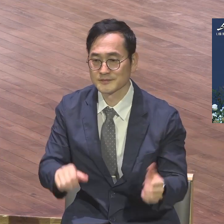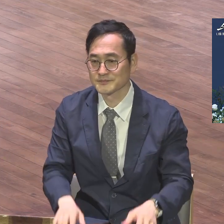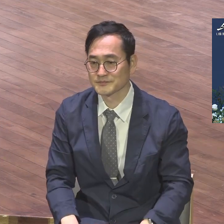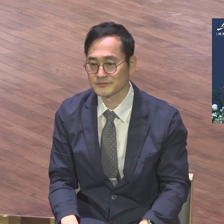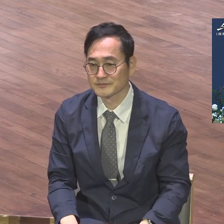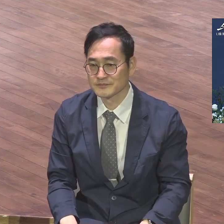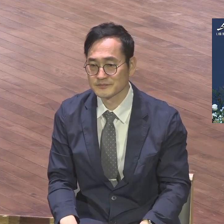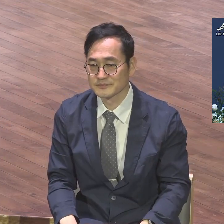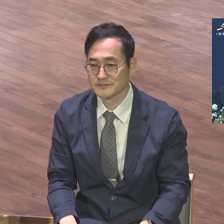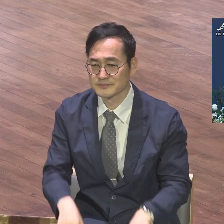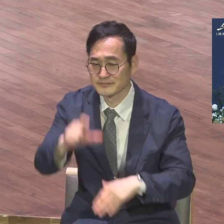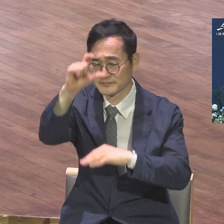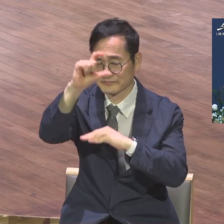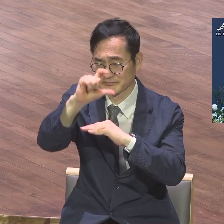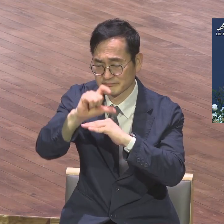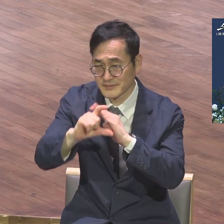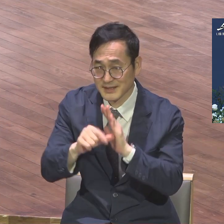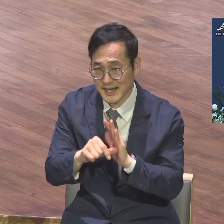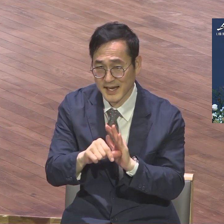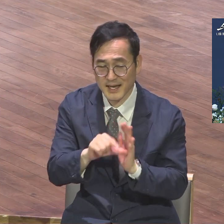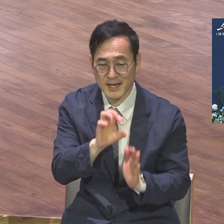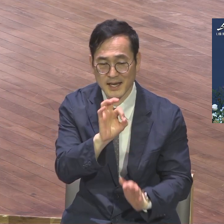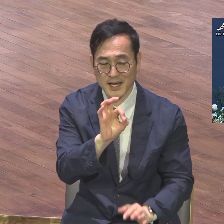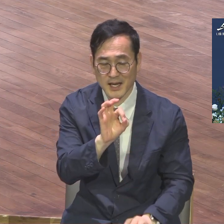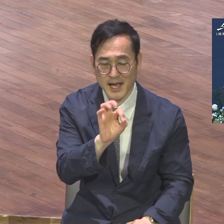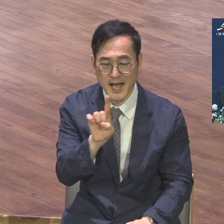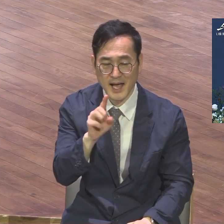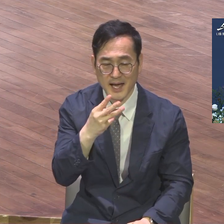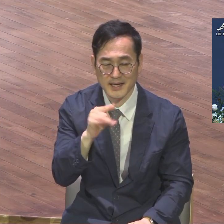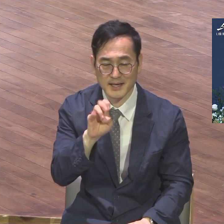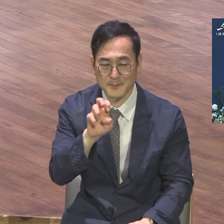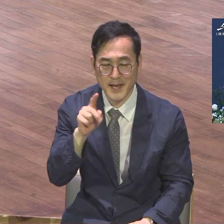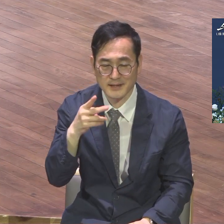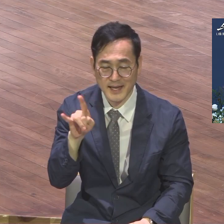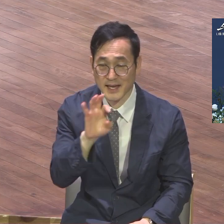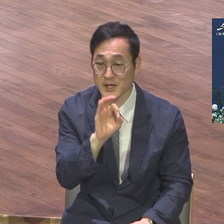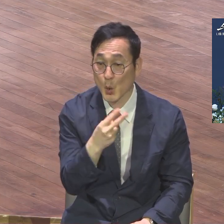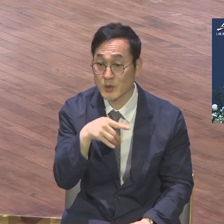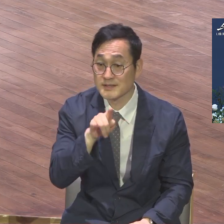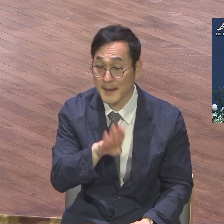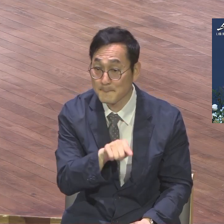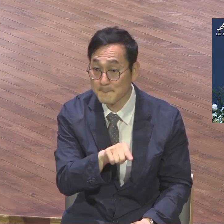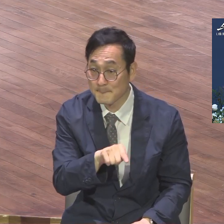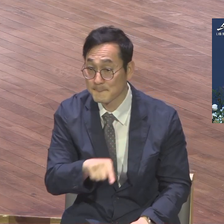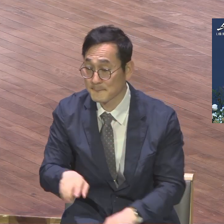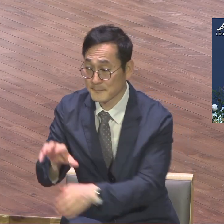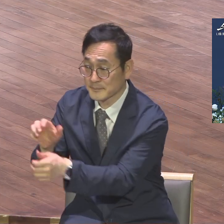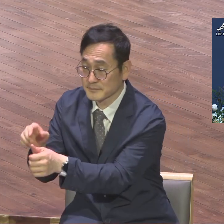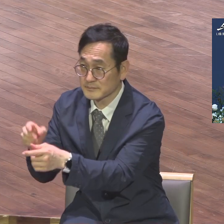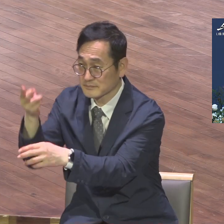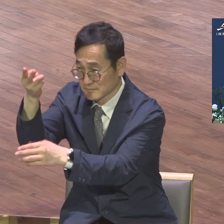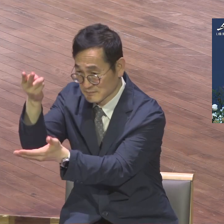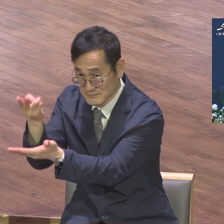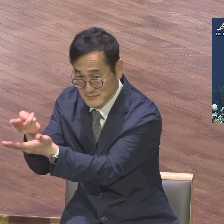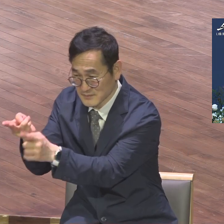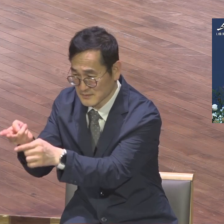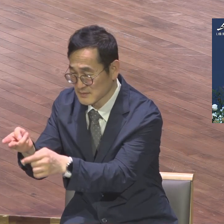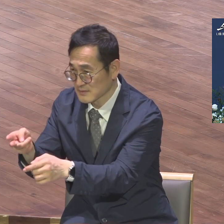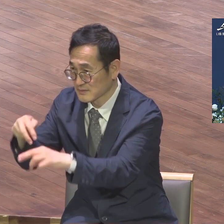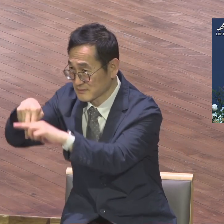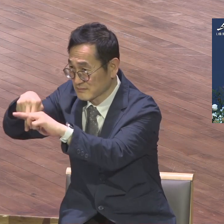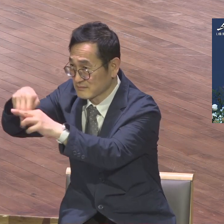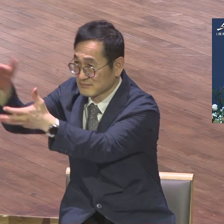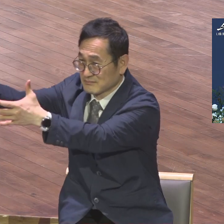아리마대 요셉이라는 사람이 자기가 준비해놓은 무덤으로 예수님을 안치했습니다.